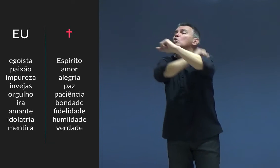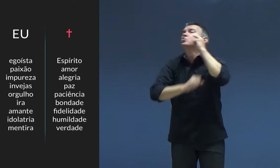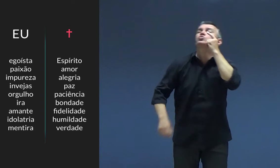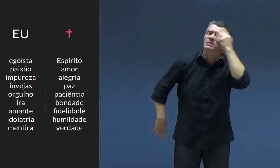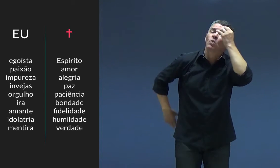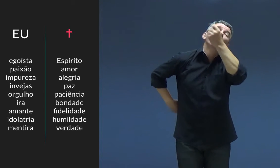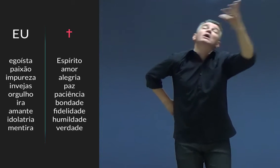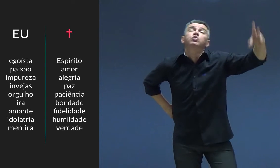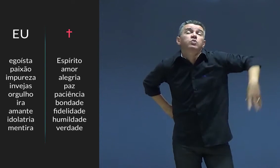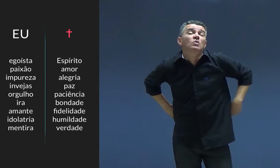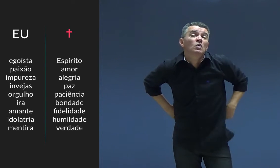ir em tantos lugares.